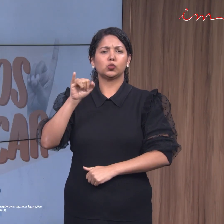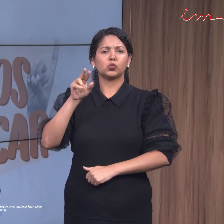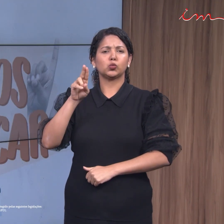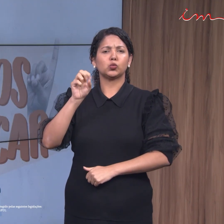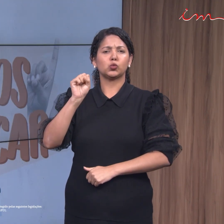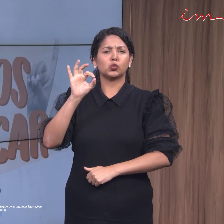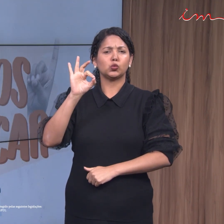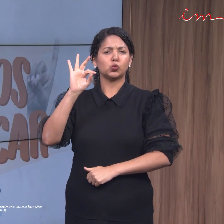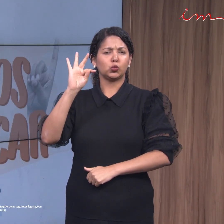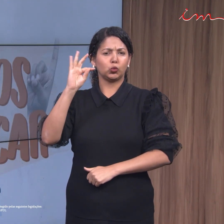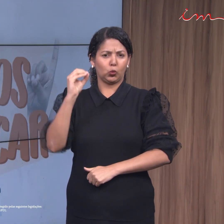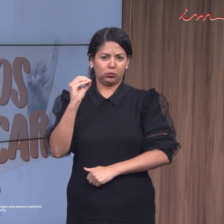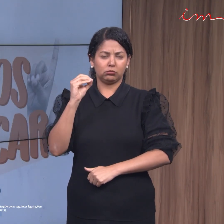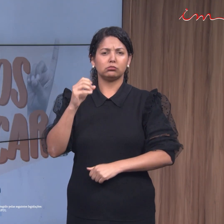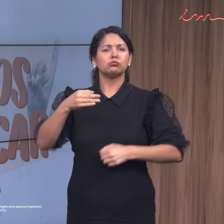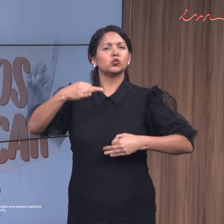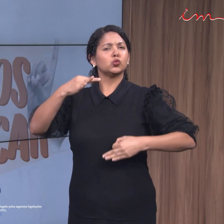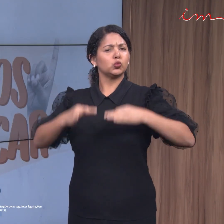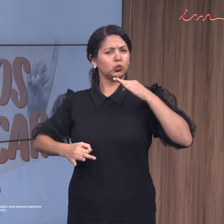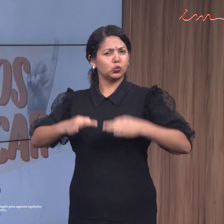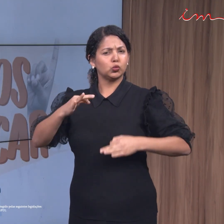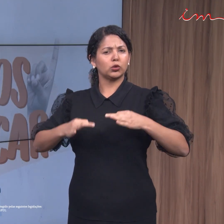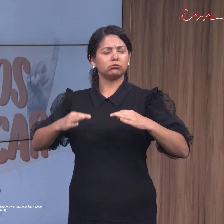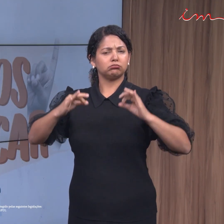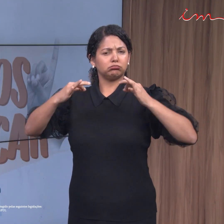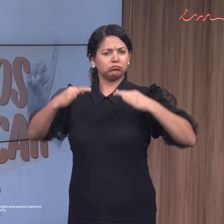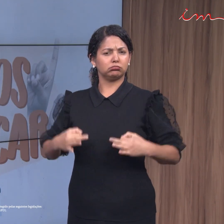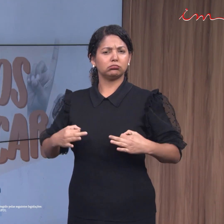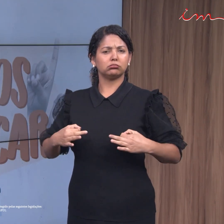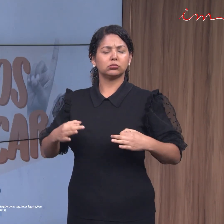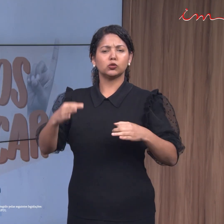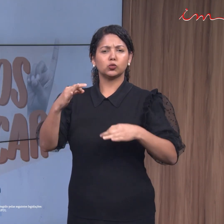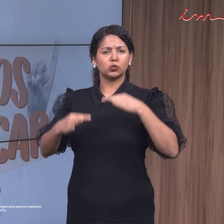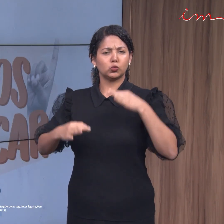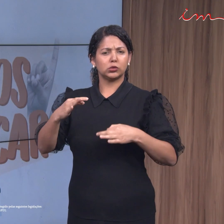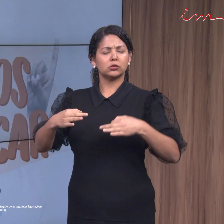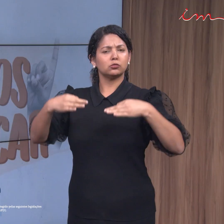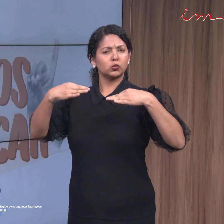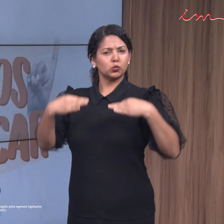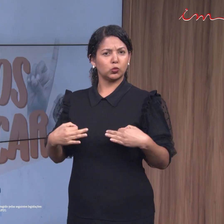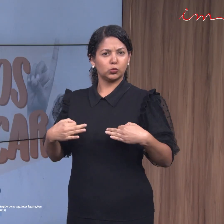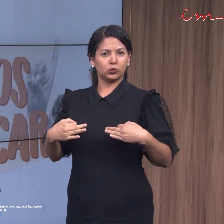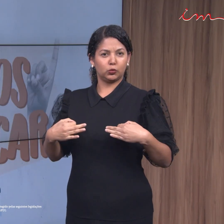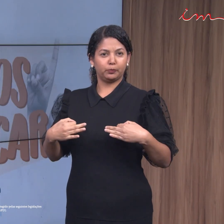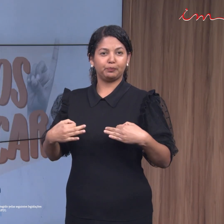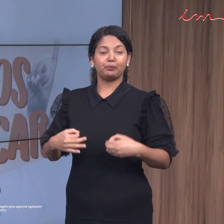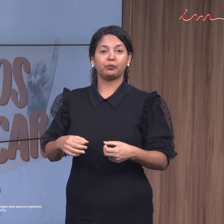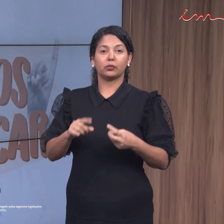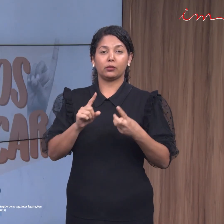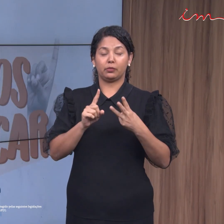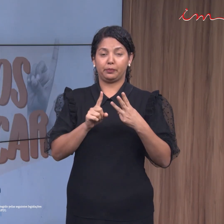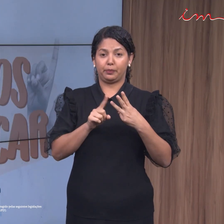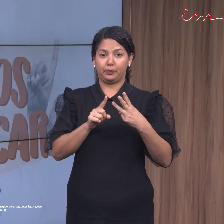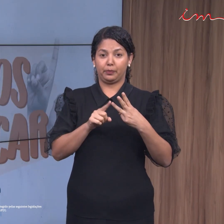Eu sou uma pessoa justa, sou uma pessoa justa, justo.